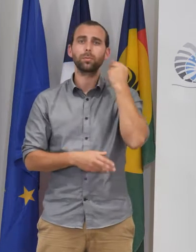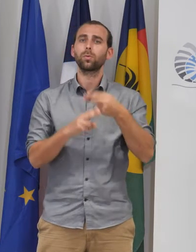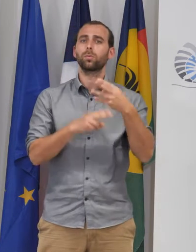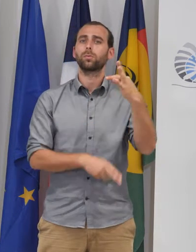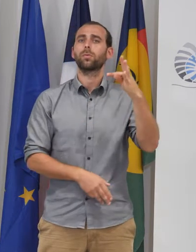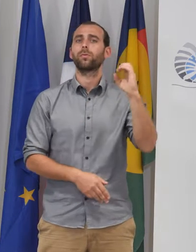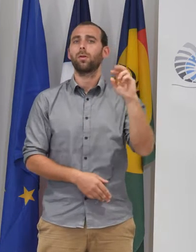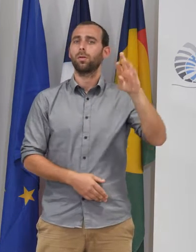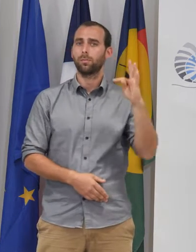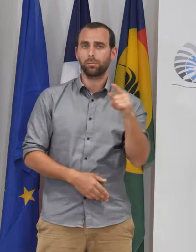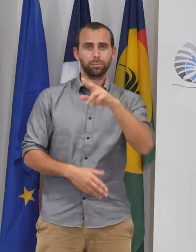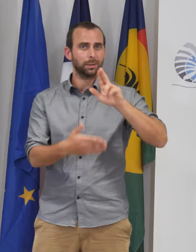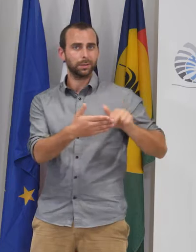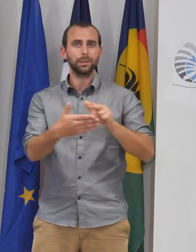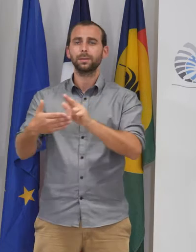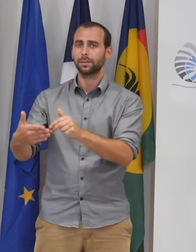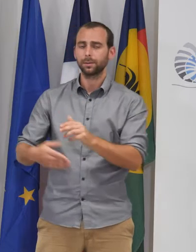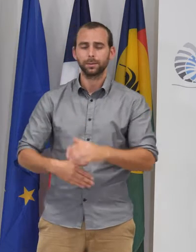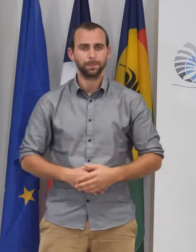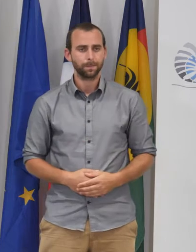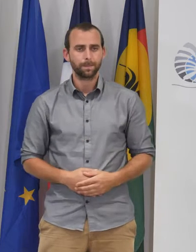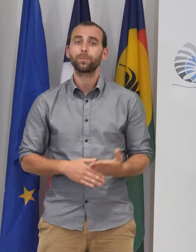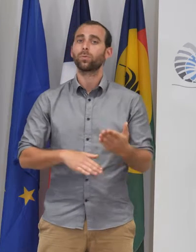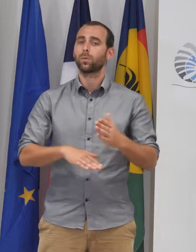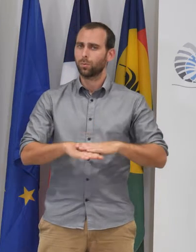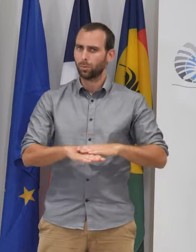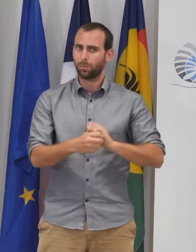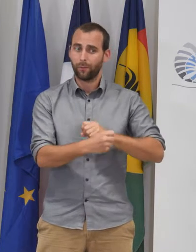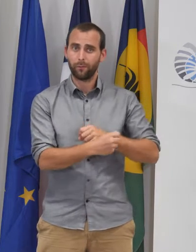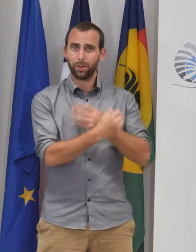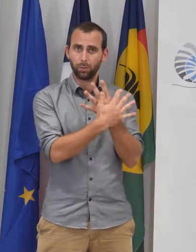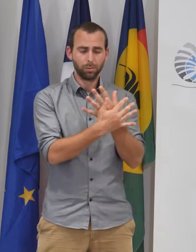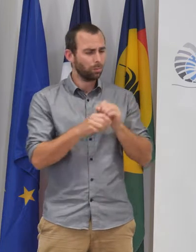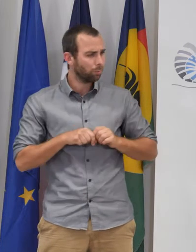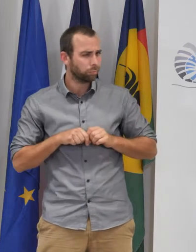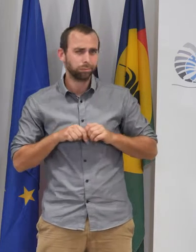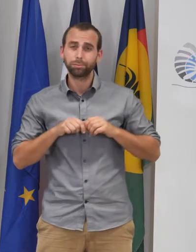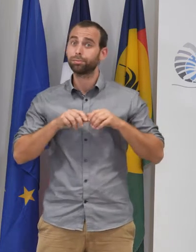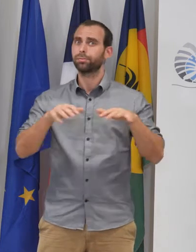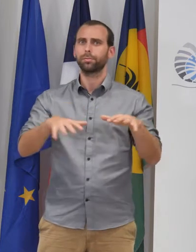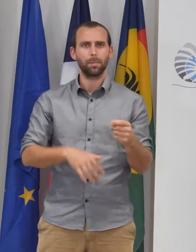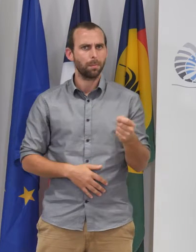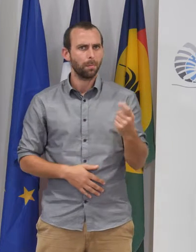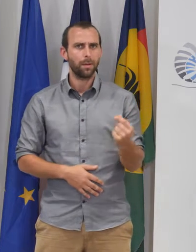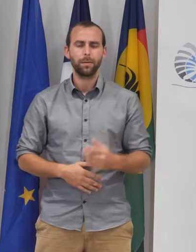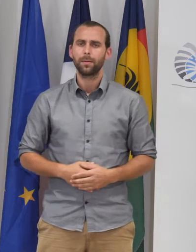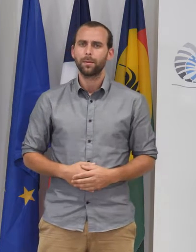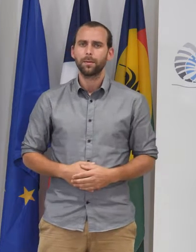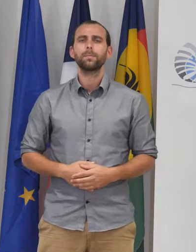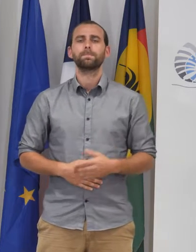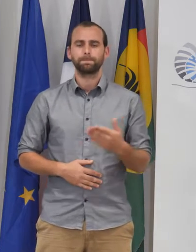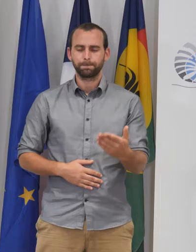Face à la vitesse de propagation du virus sur l'ensemble de la Nouvelle-Calédonie,